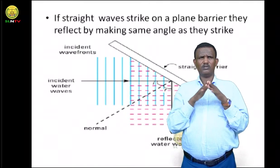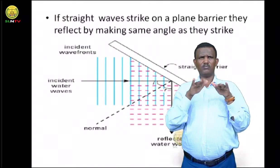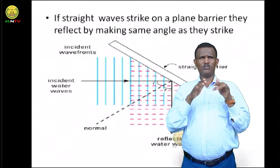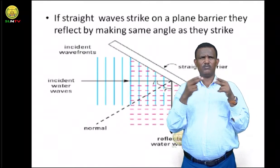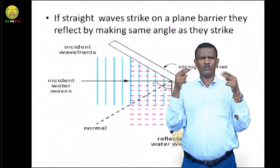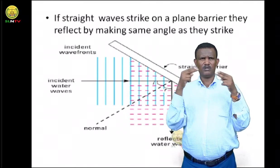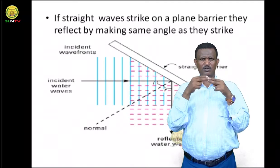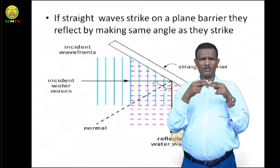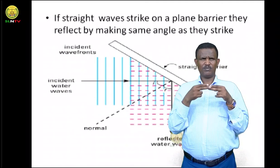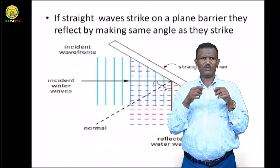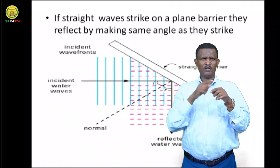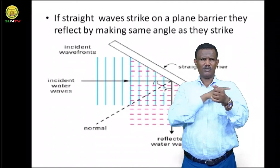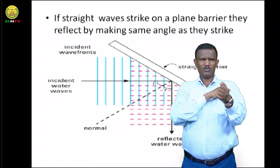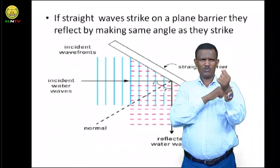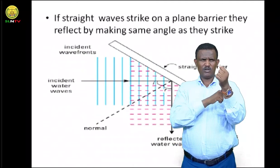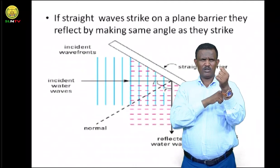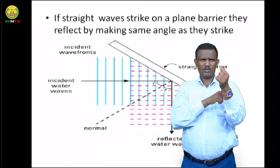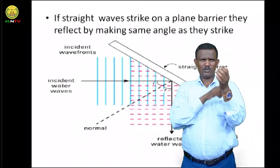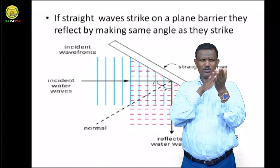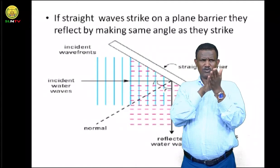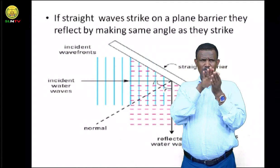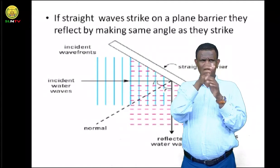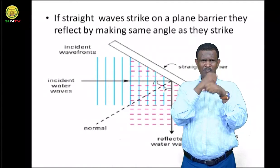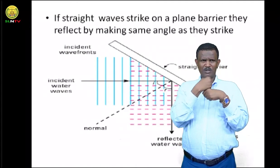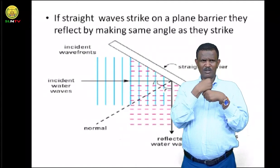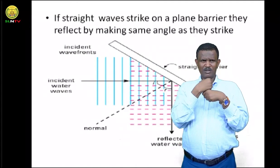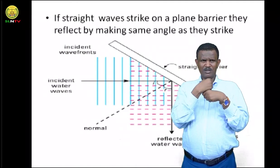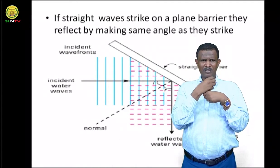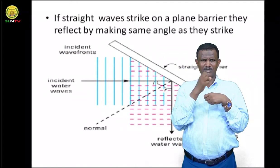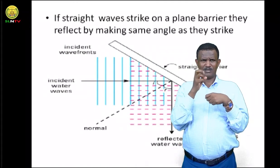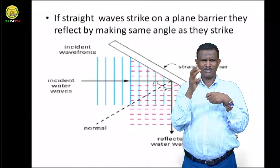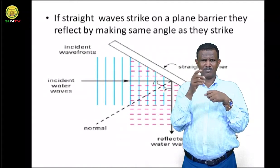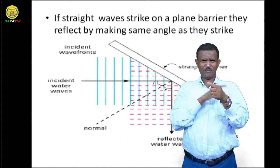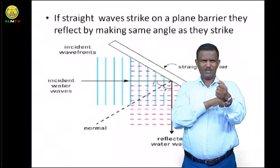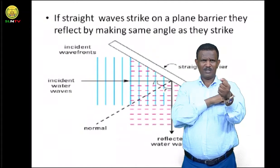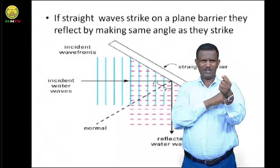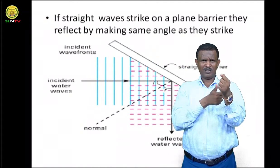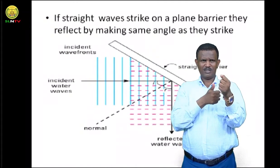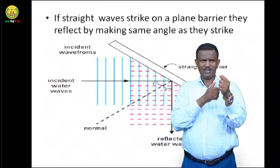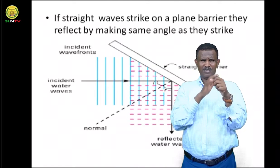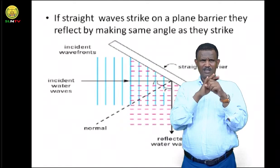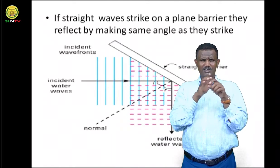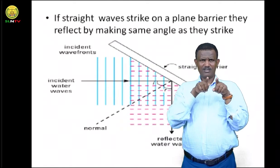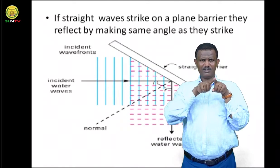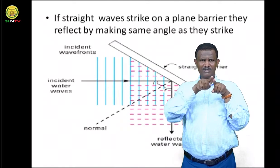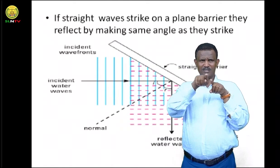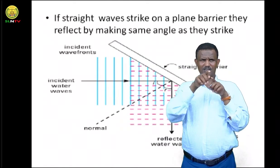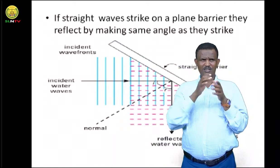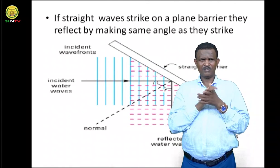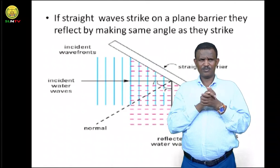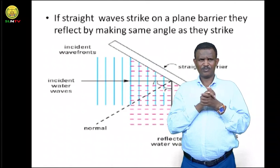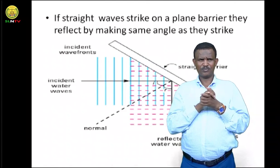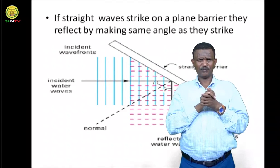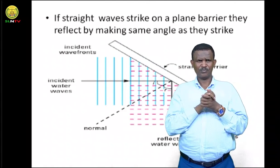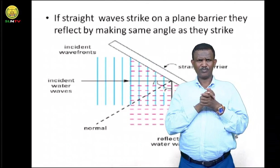by making same angle as the streak haddii wave straight ah waa xariiqaha ay ku